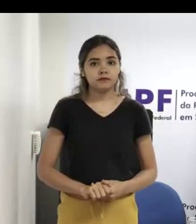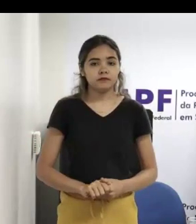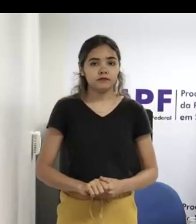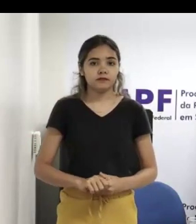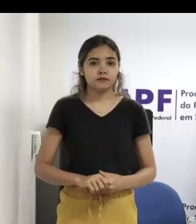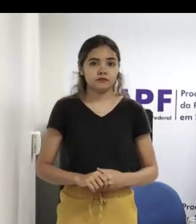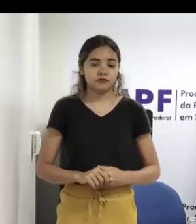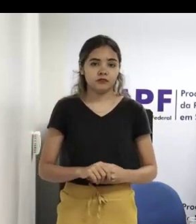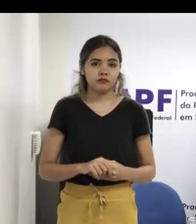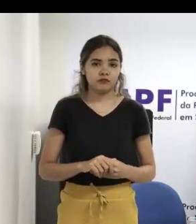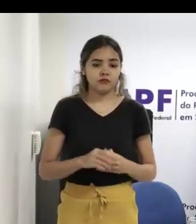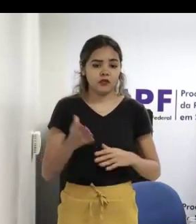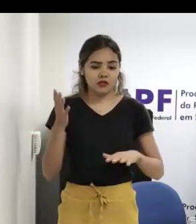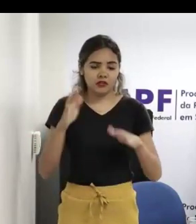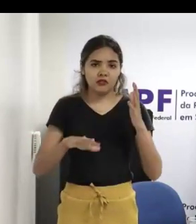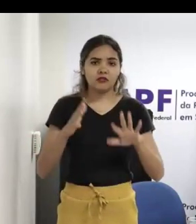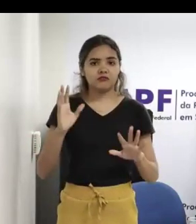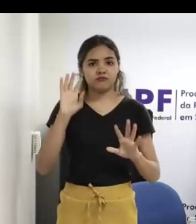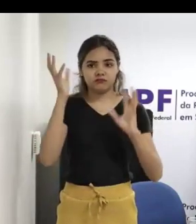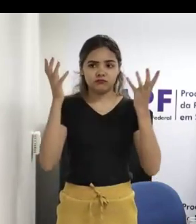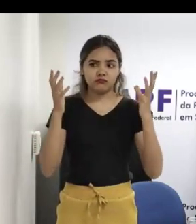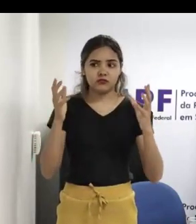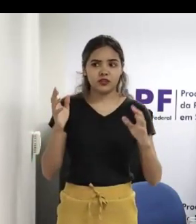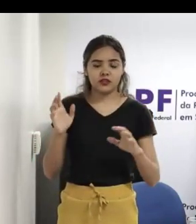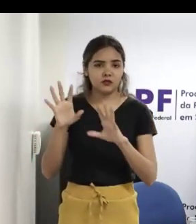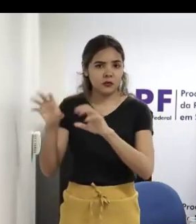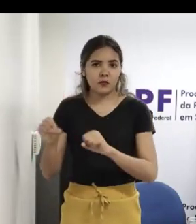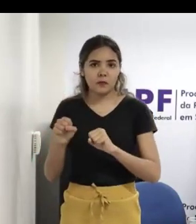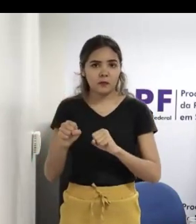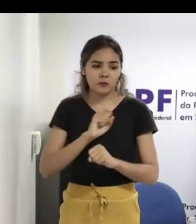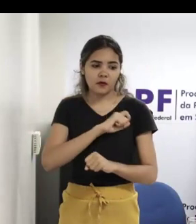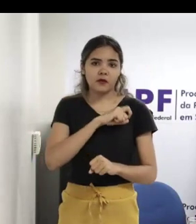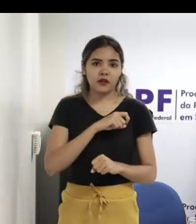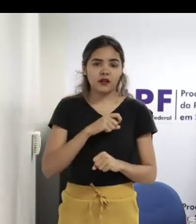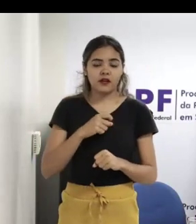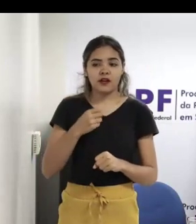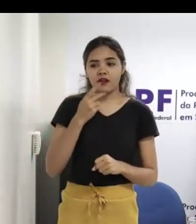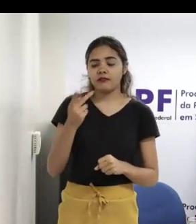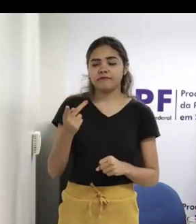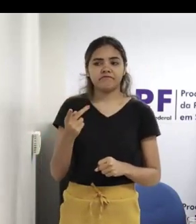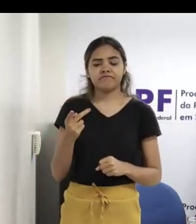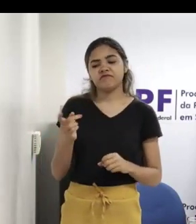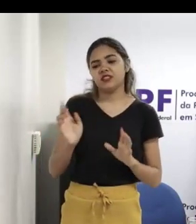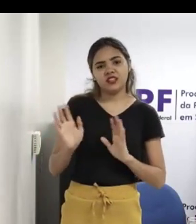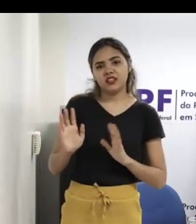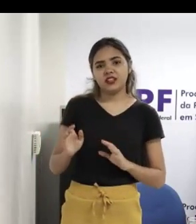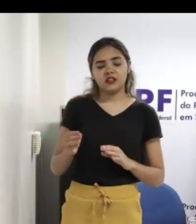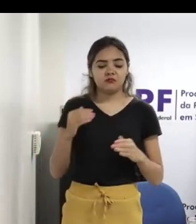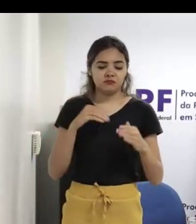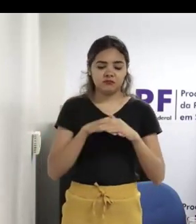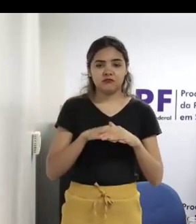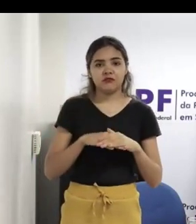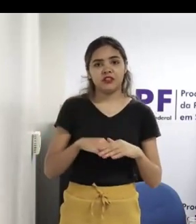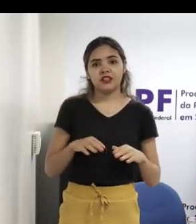armazenado ali quando tu pegas lá o o material o cara tinha mais de 5.000 vídeos mais de 10.000